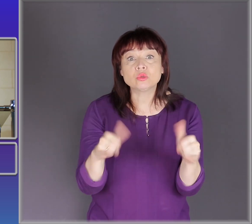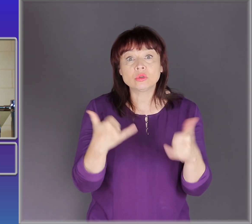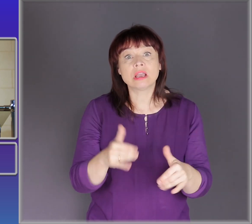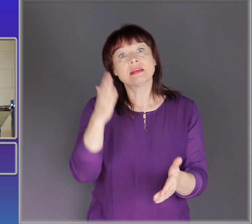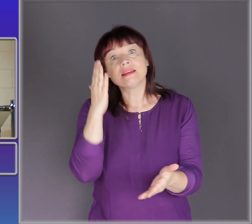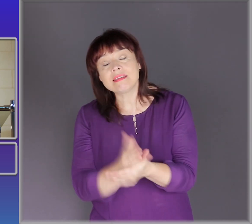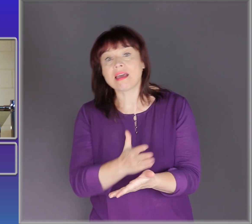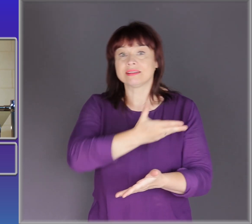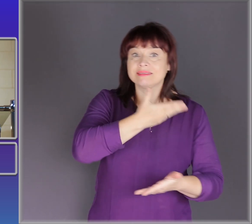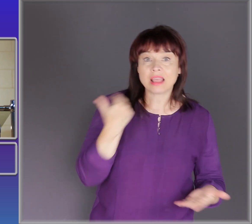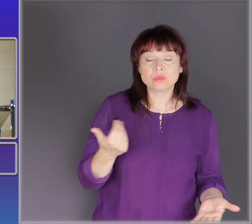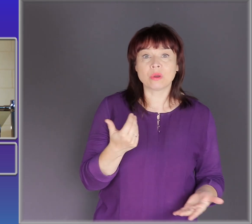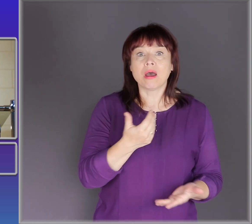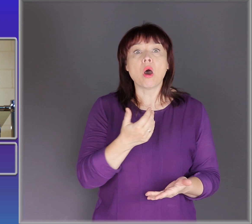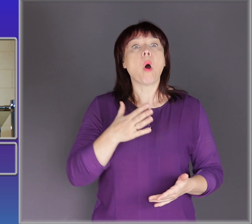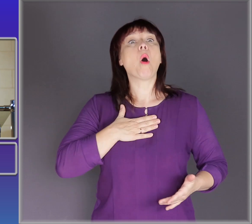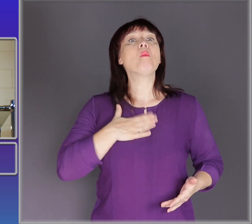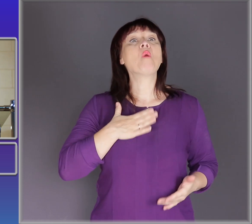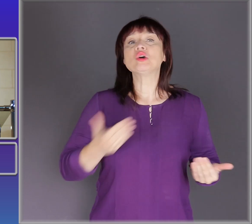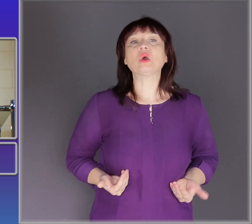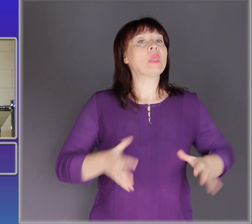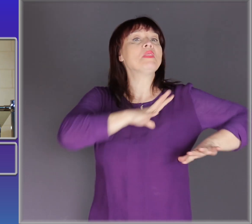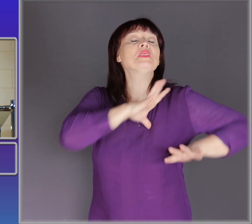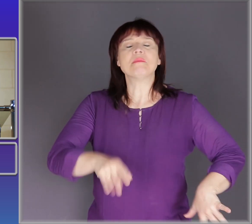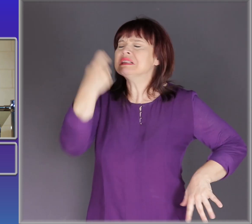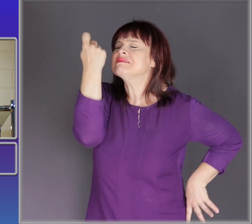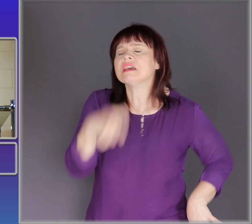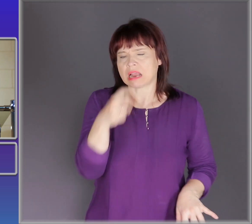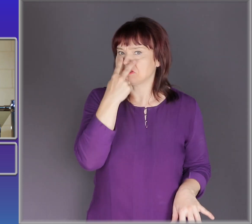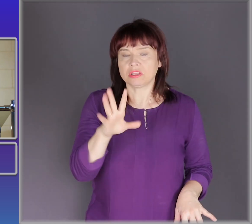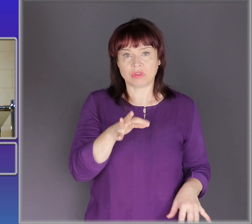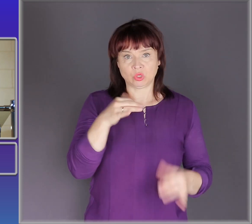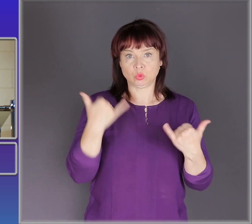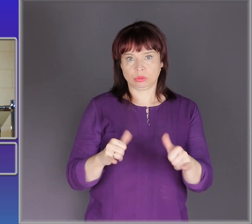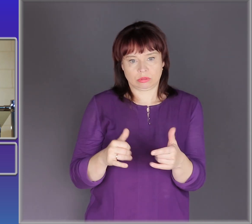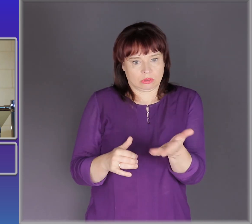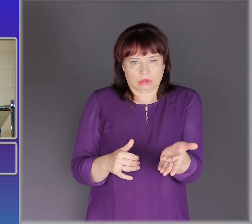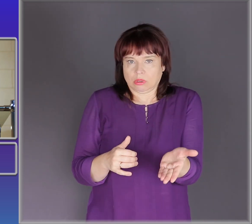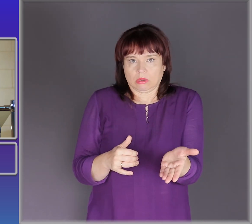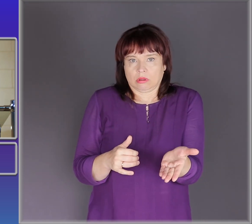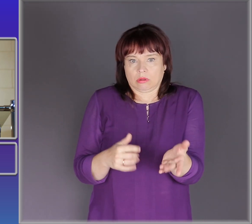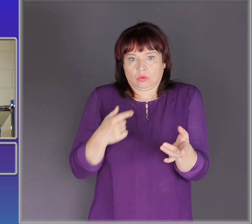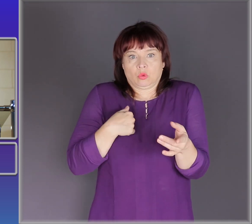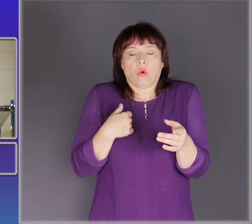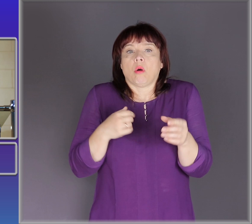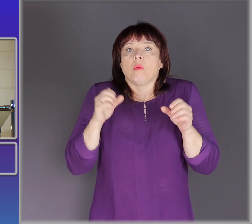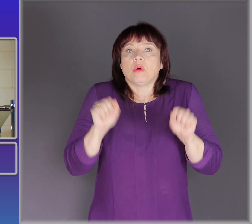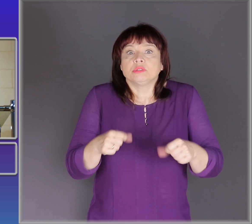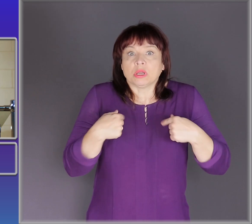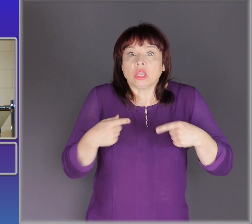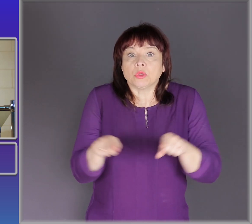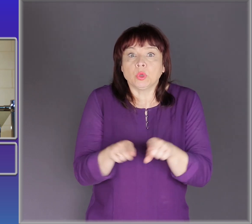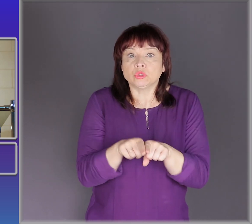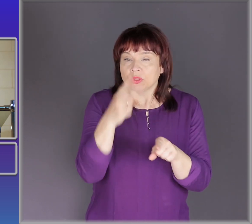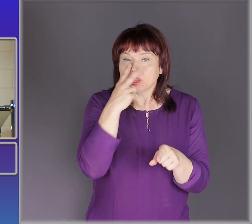было и что не было а наш слове божьем если человек говорит я никогда не видел но я верю я не видел воскресение иисуса